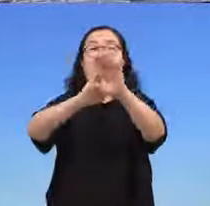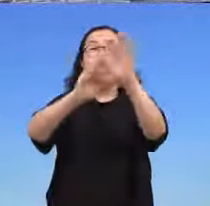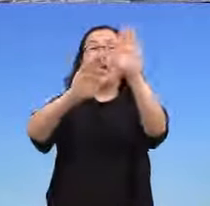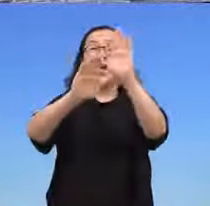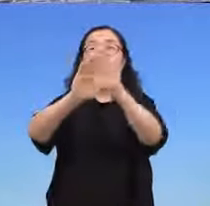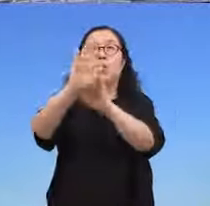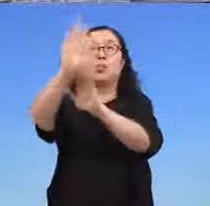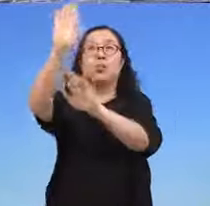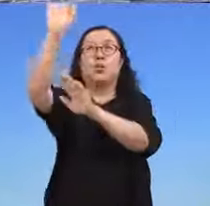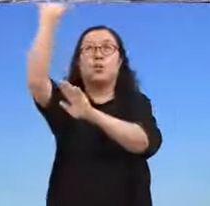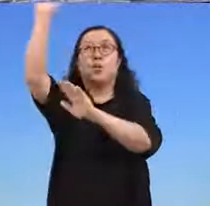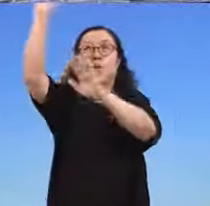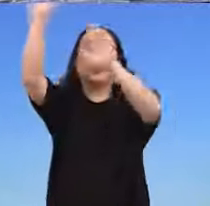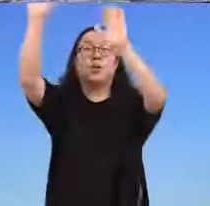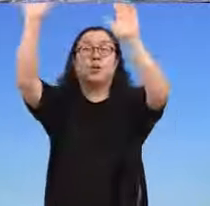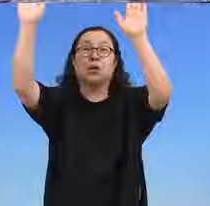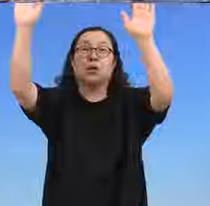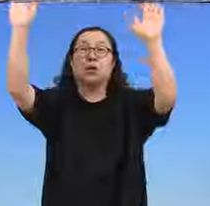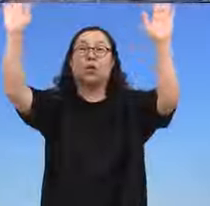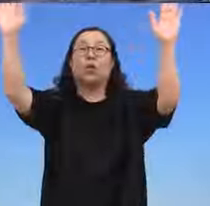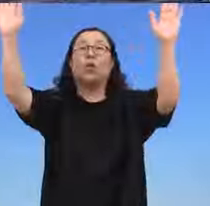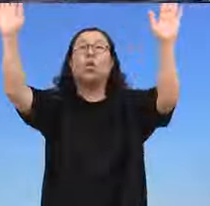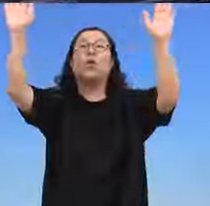두 손 들고